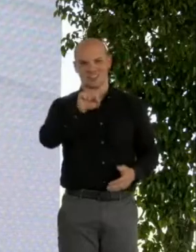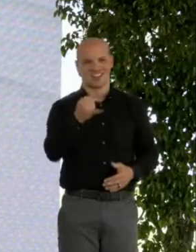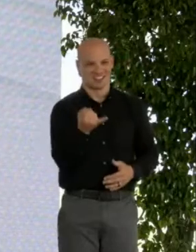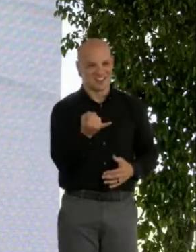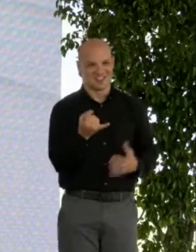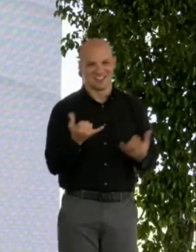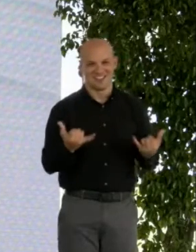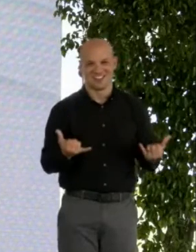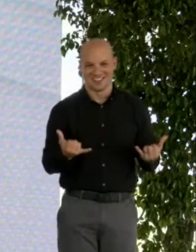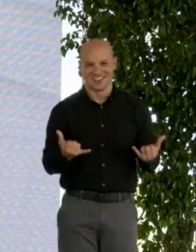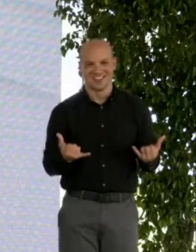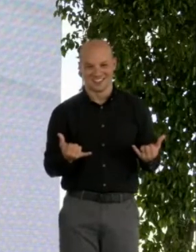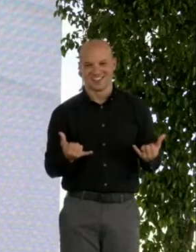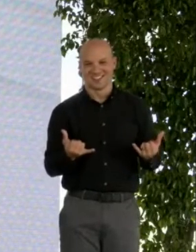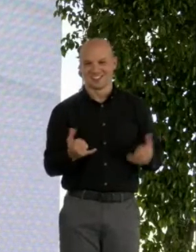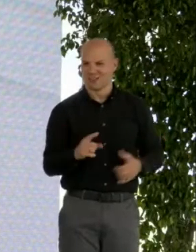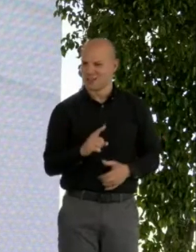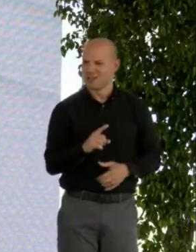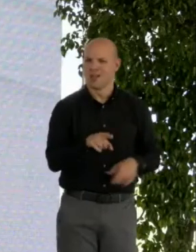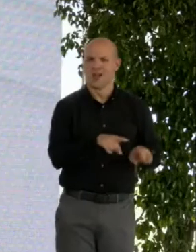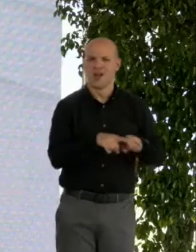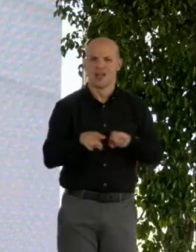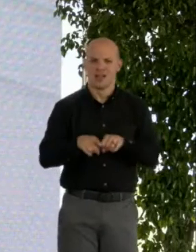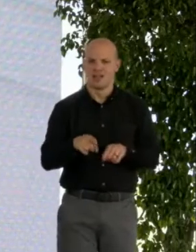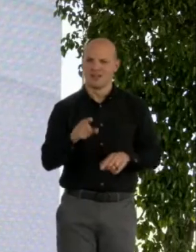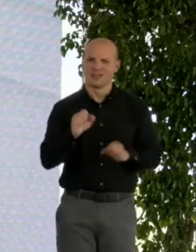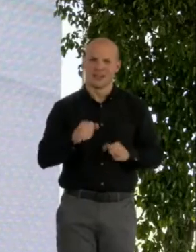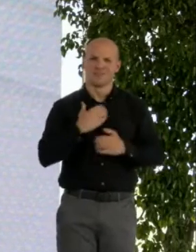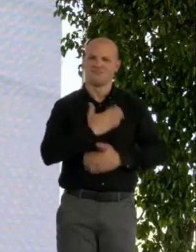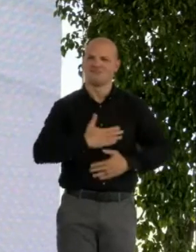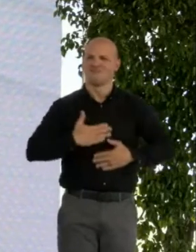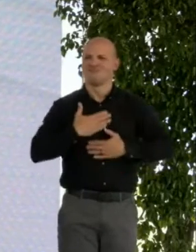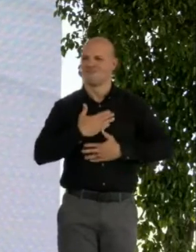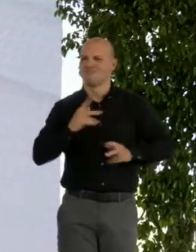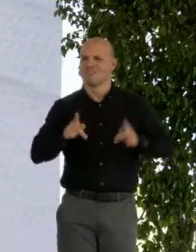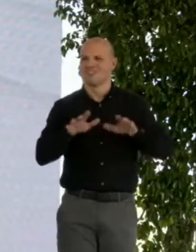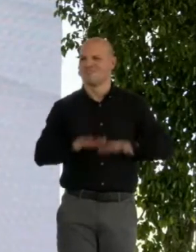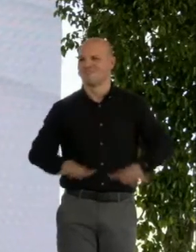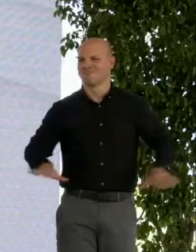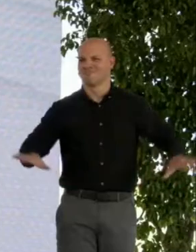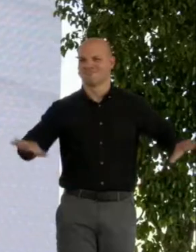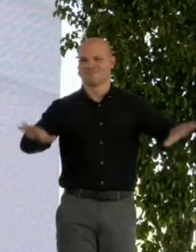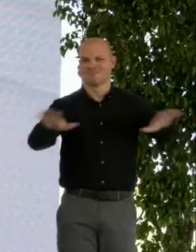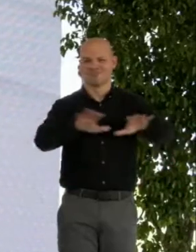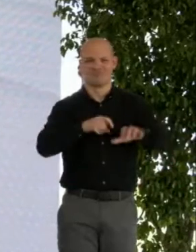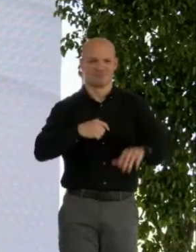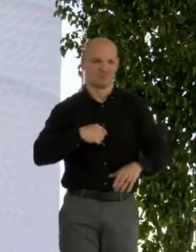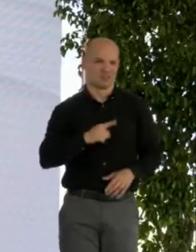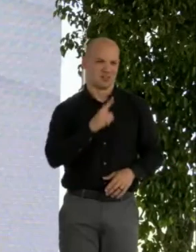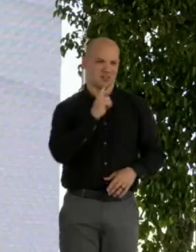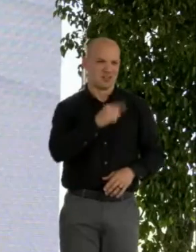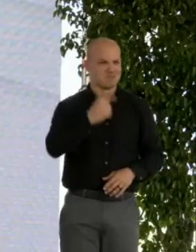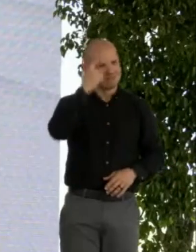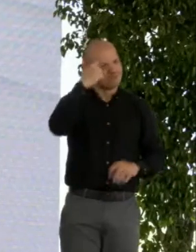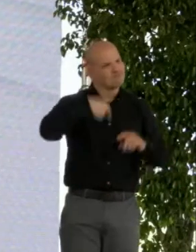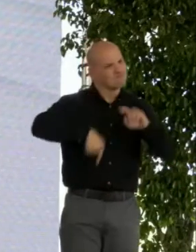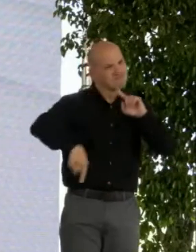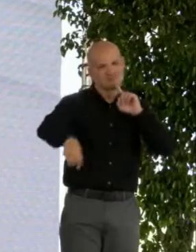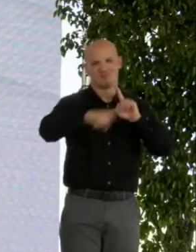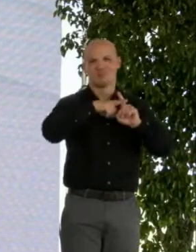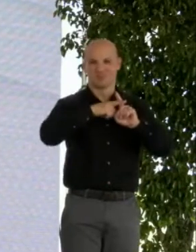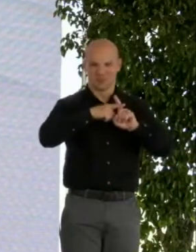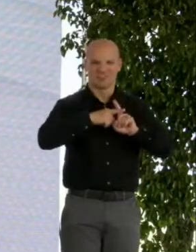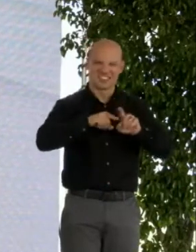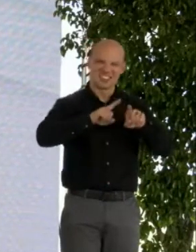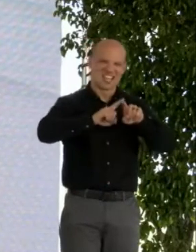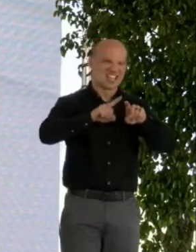que también yo sé que serán de beneficio y disfrute para toda nuestra gente. Me siento sumamente positivo con todos los